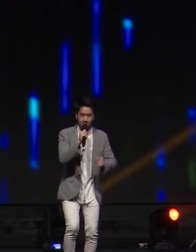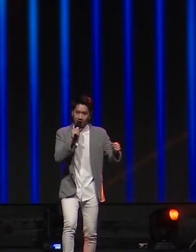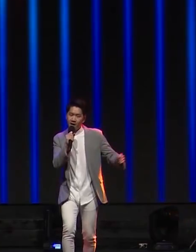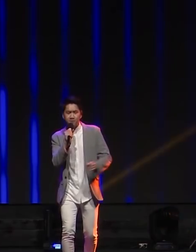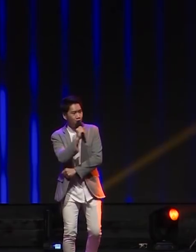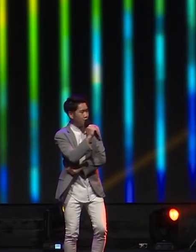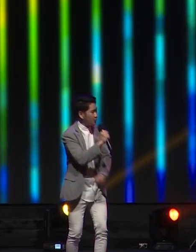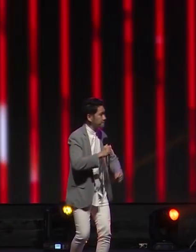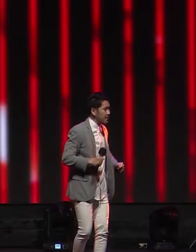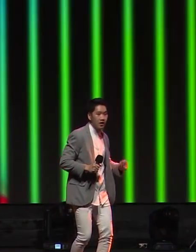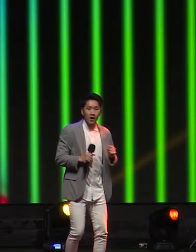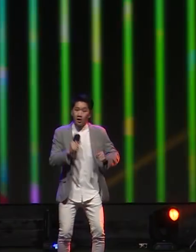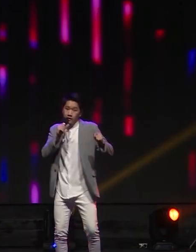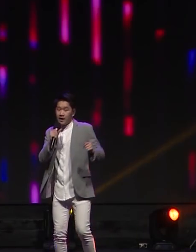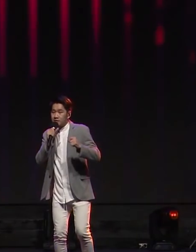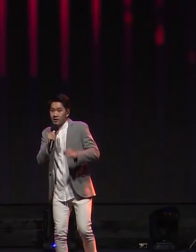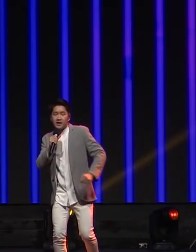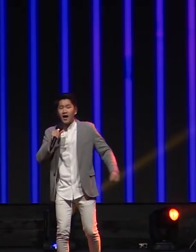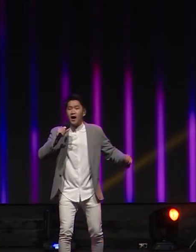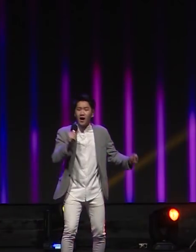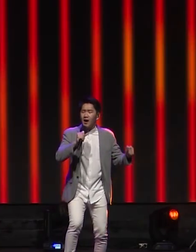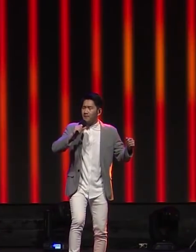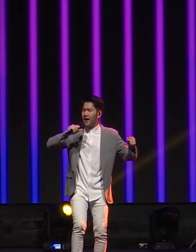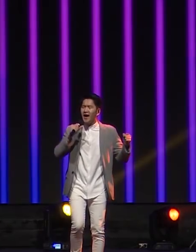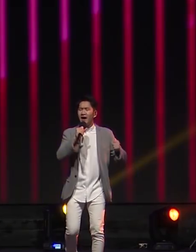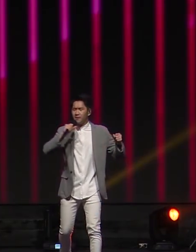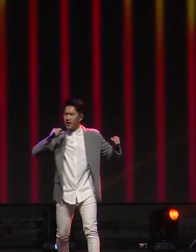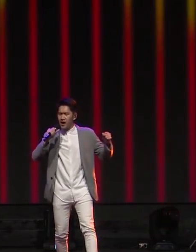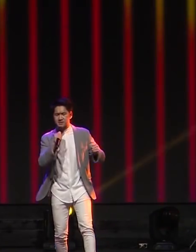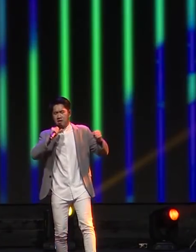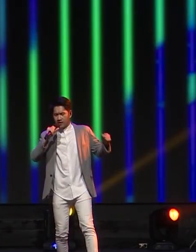kata firman-Mu yang telah